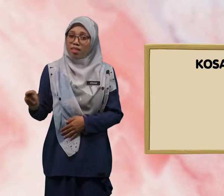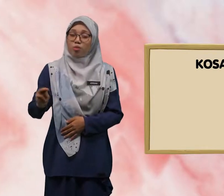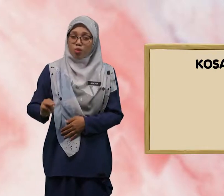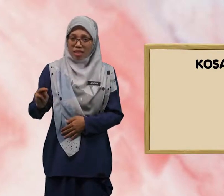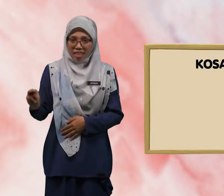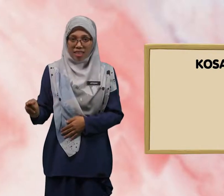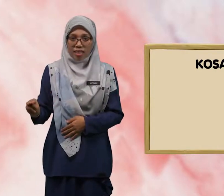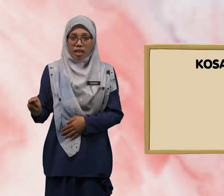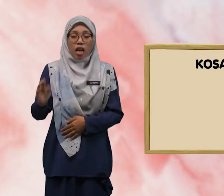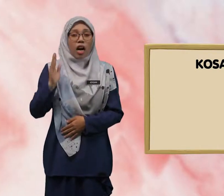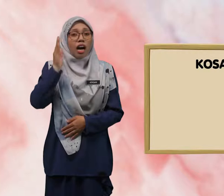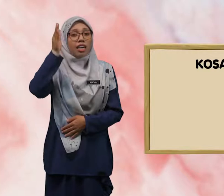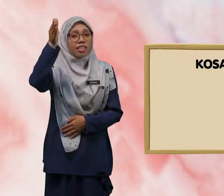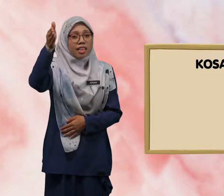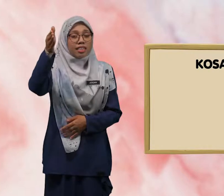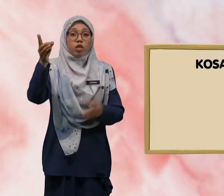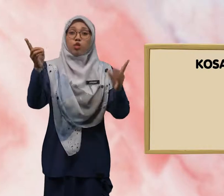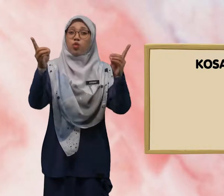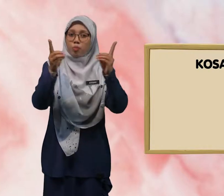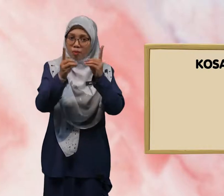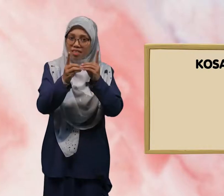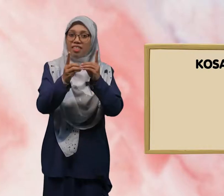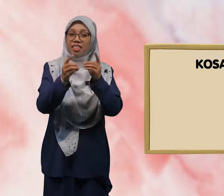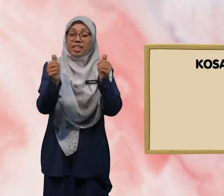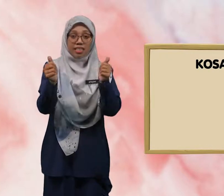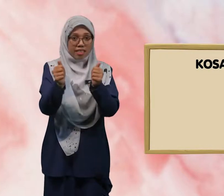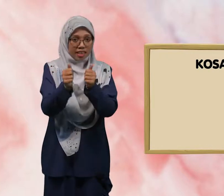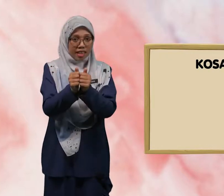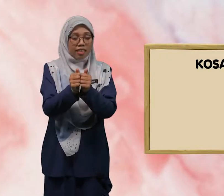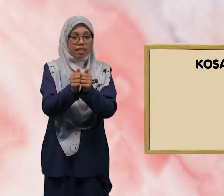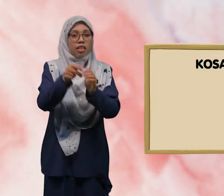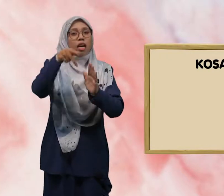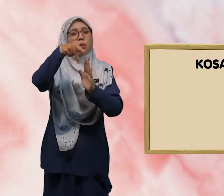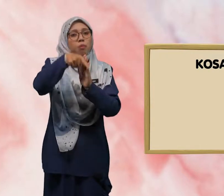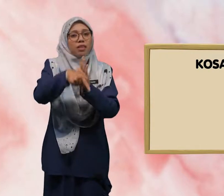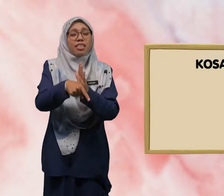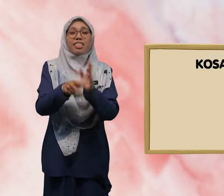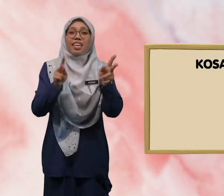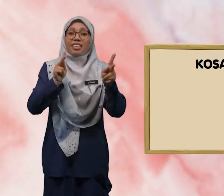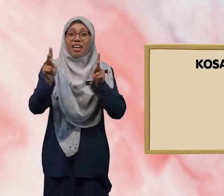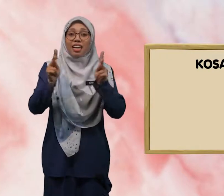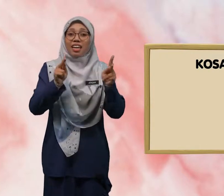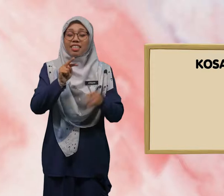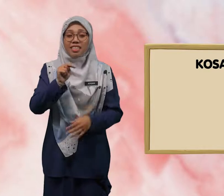murid-murid Agan jumpa dengan perkataan